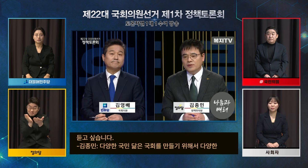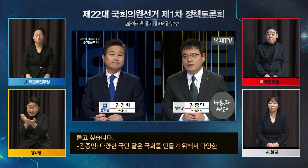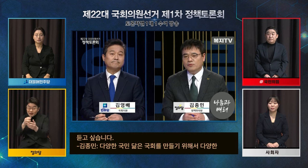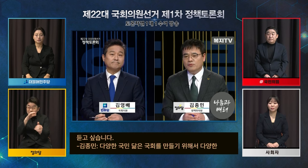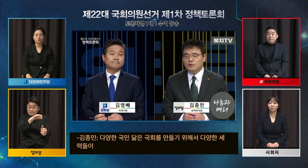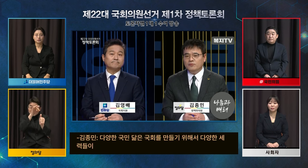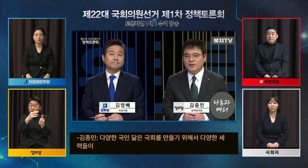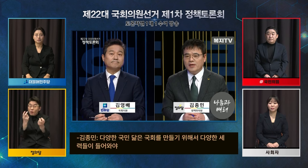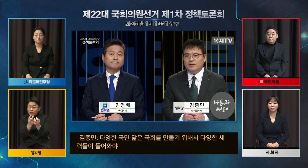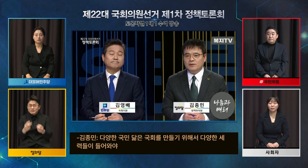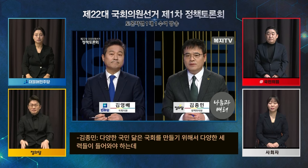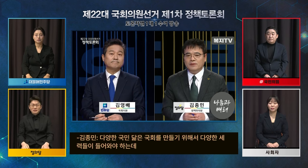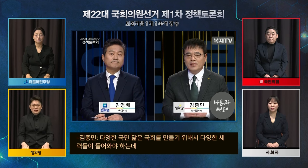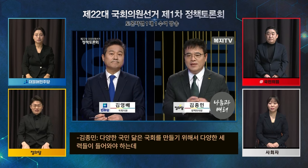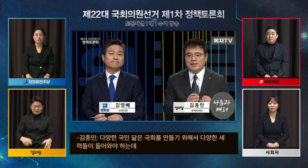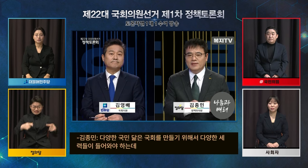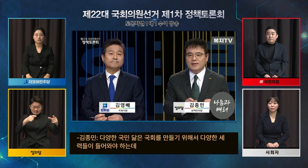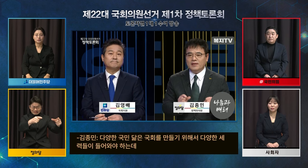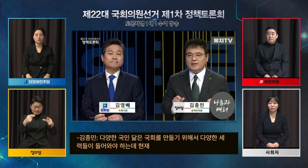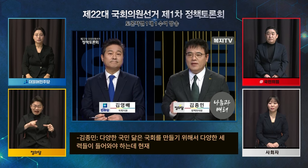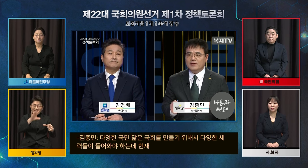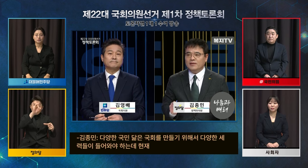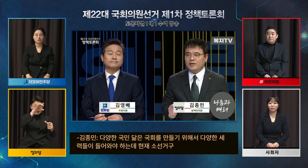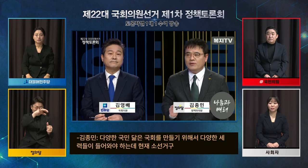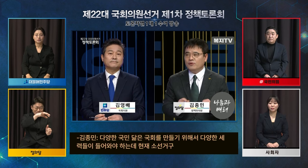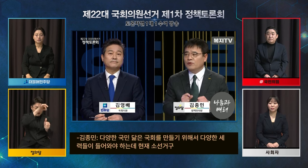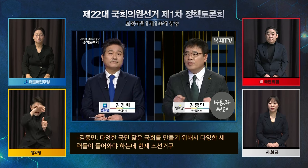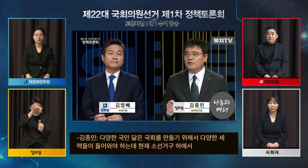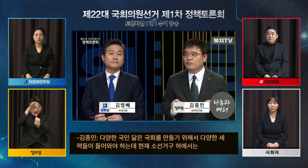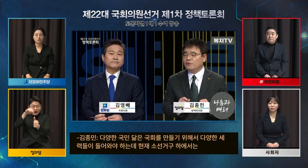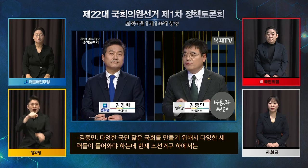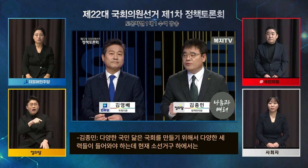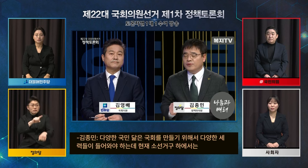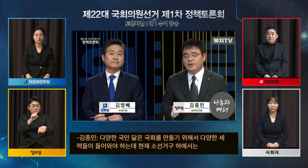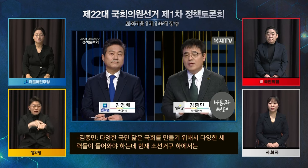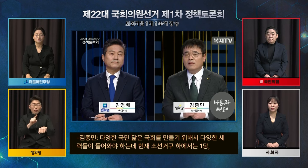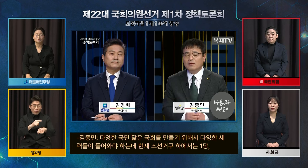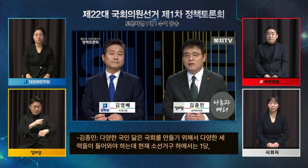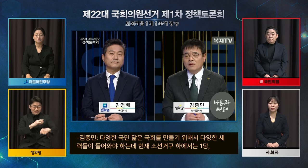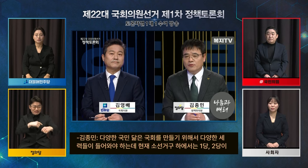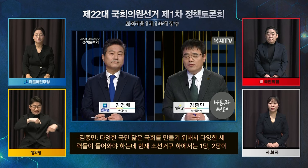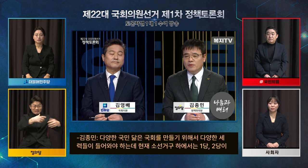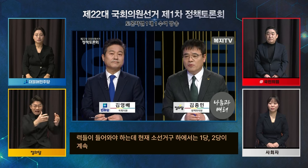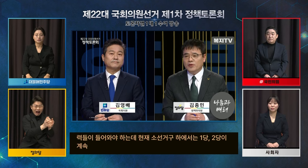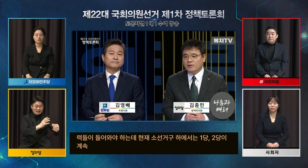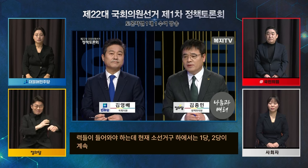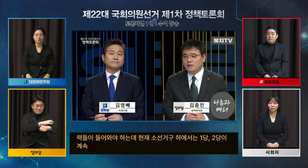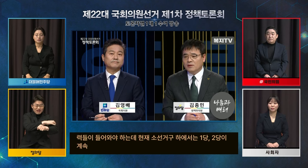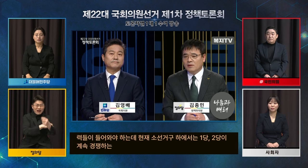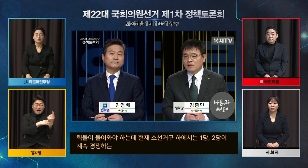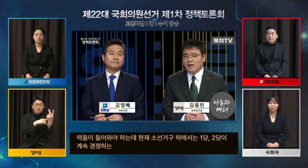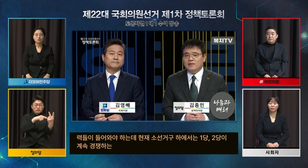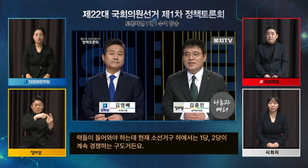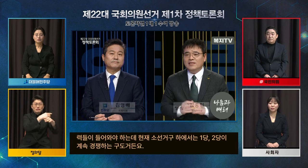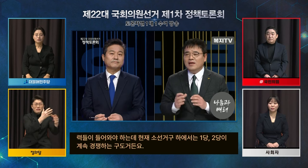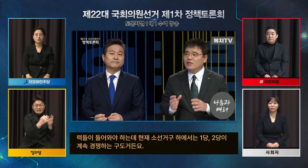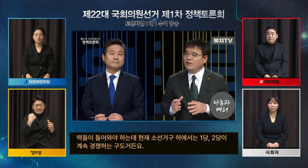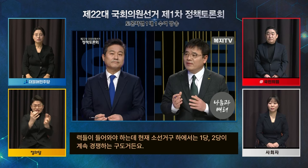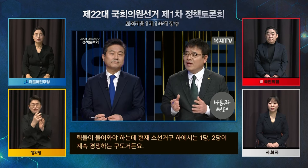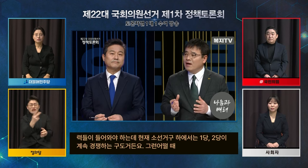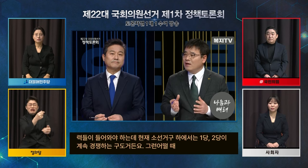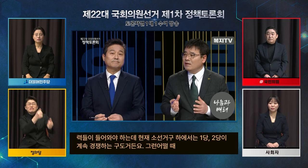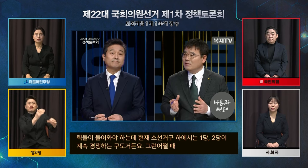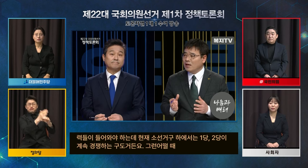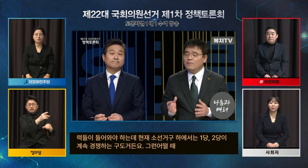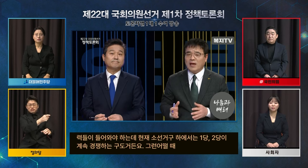현재 소선거구제 하에서는 1당, 2당이 계속 경쟁하는 고도거든요. 그러니까 어떨 때 보면 나는 2당